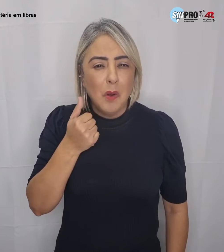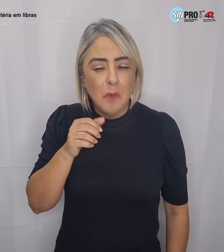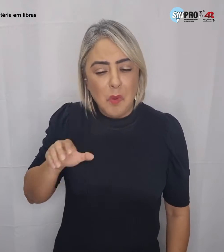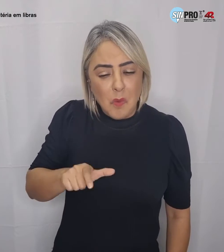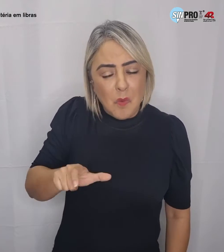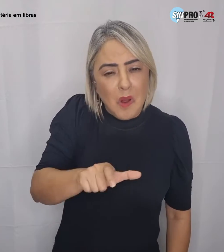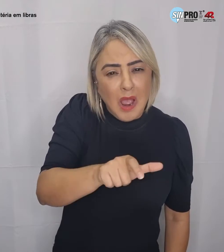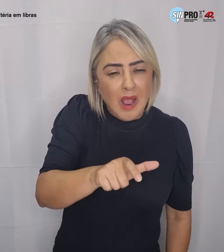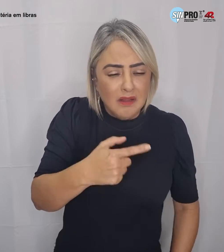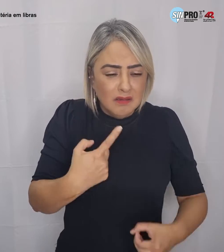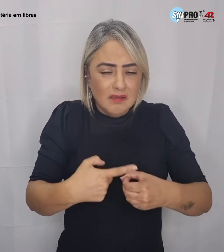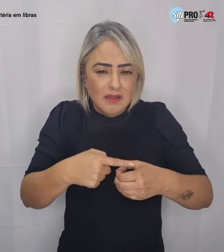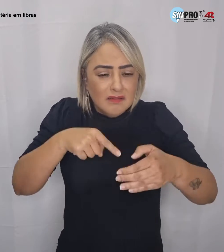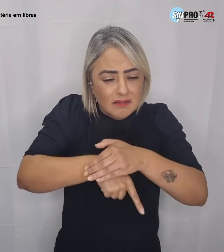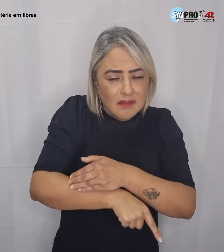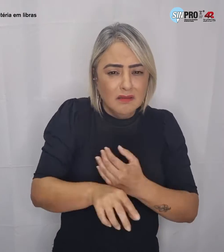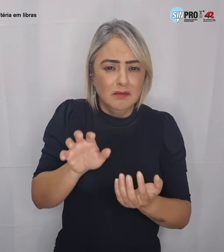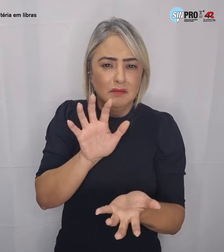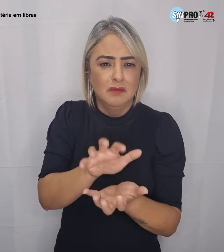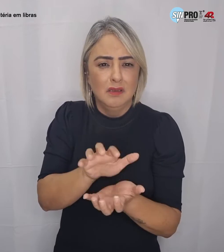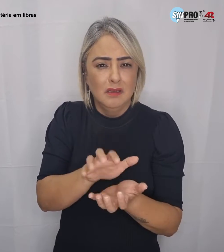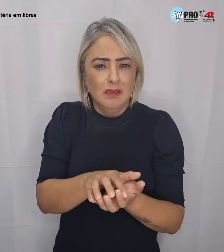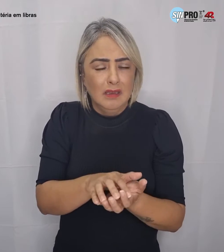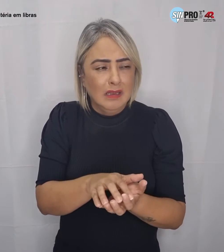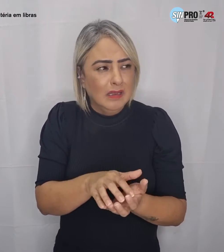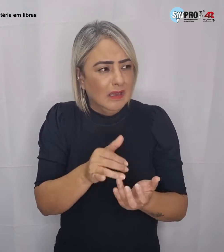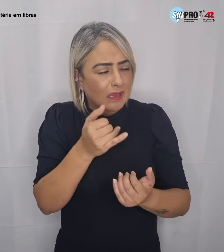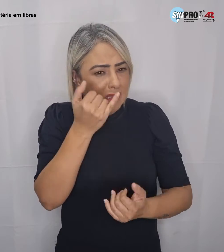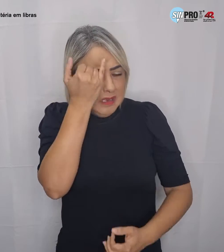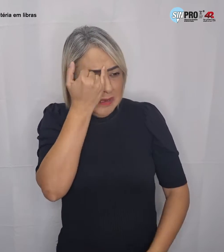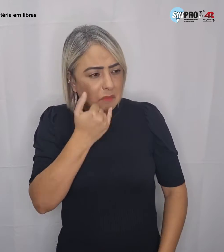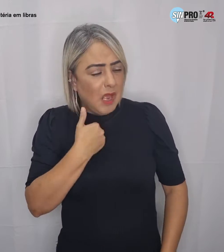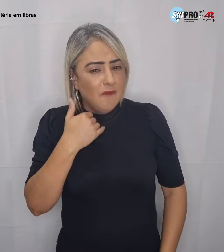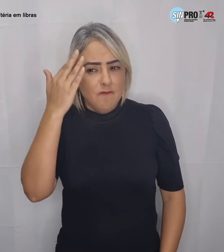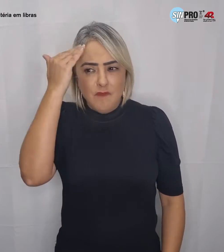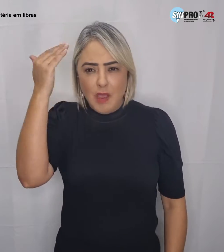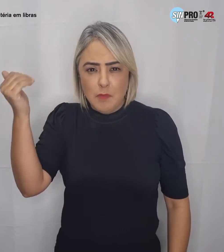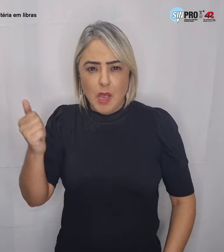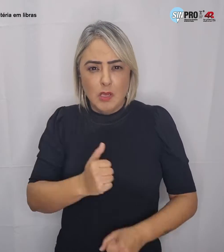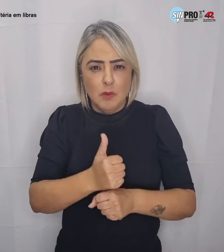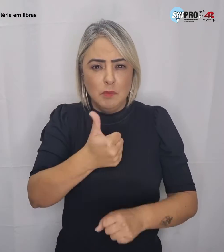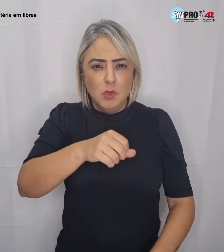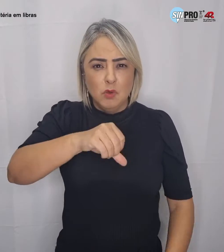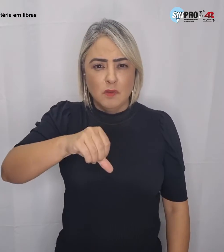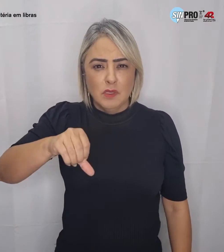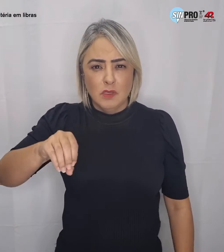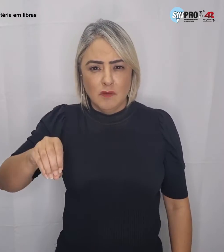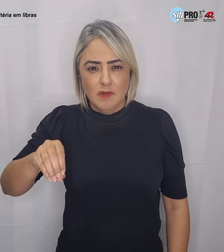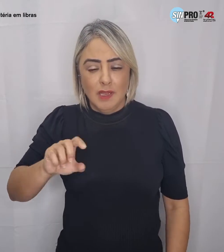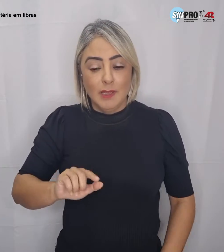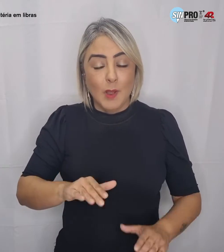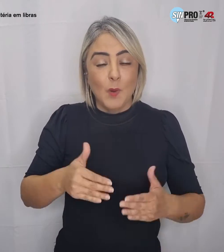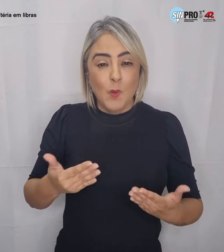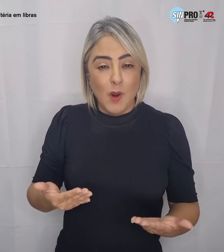em uma cidade no interior de Pernambuco. A imagem ficou famosa durante os anos 90, quando